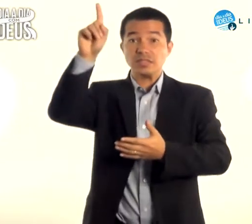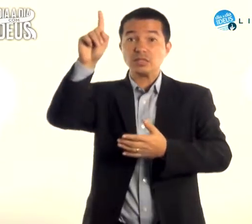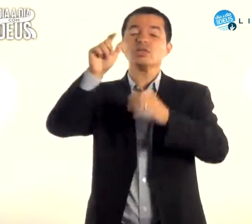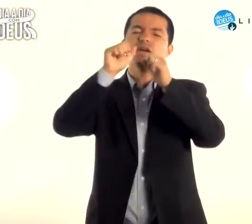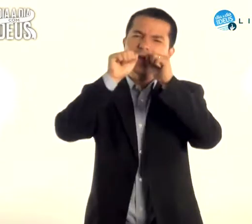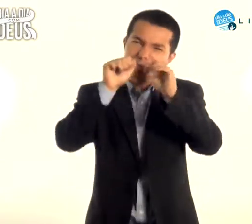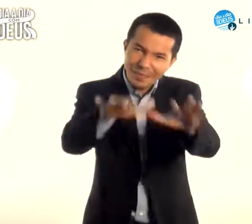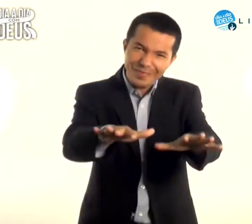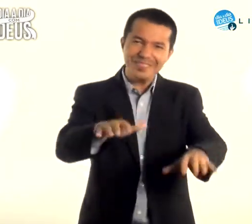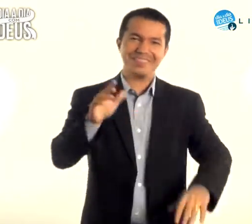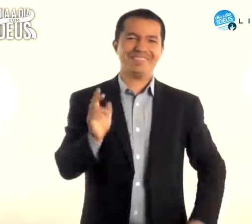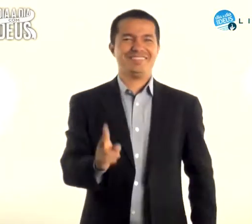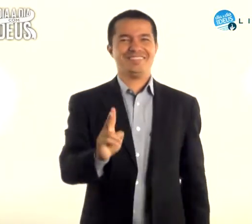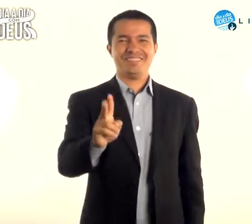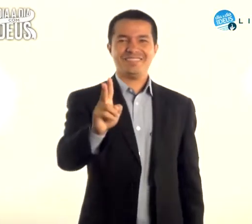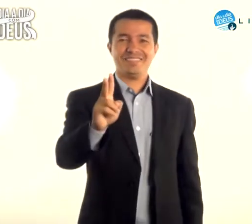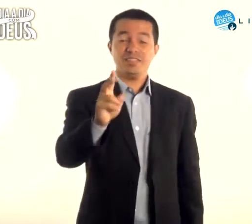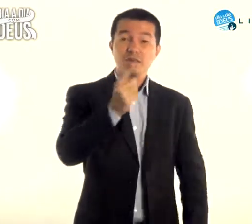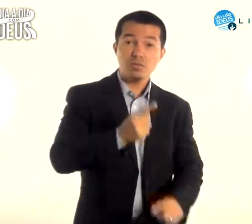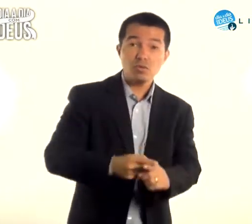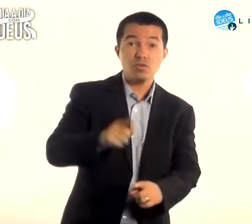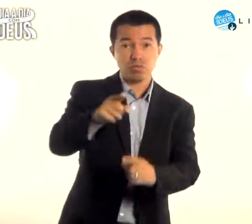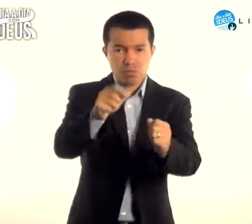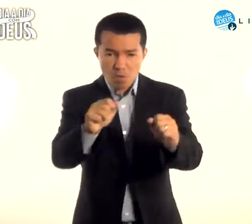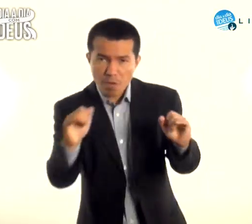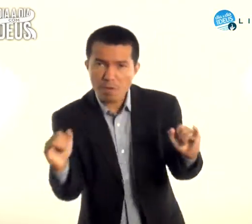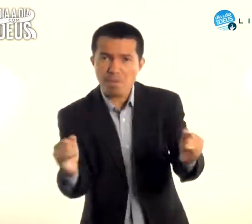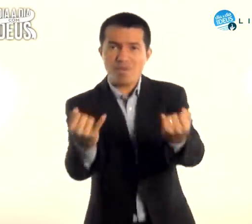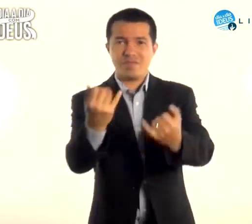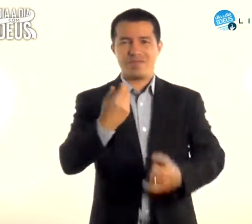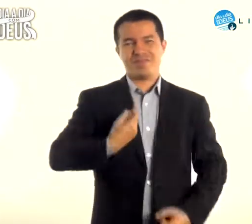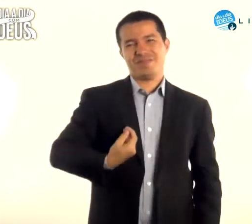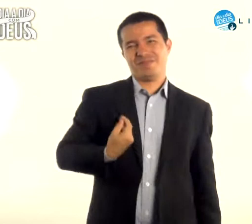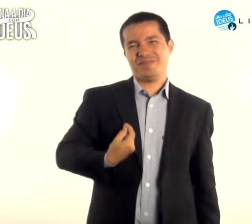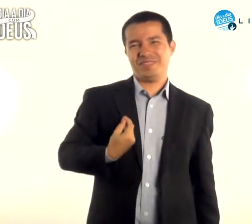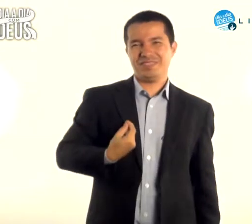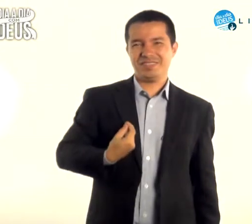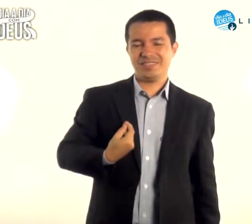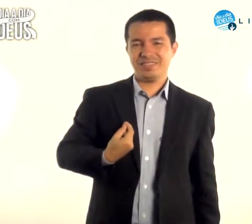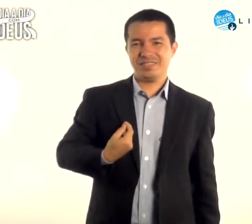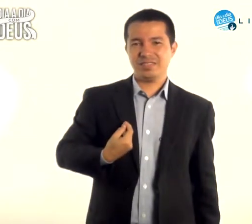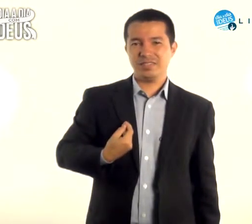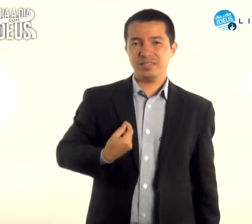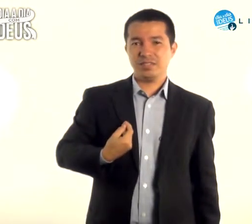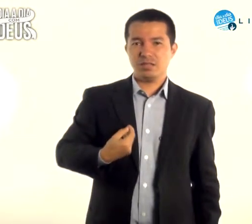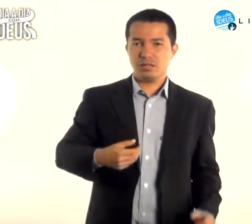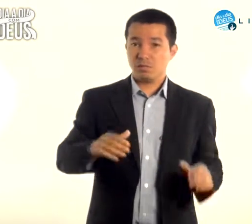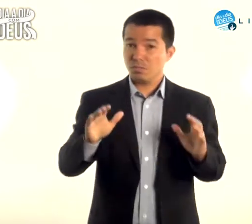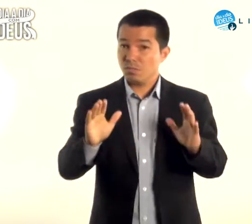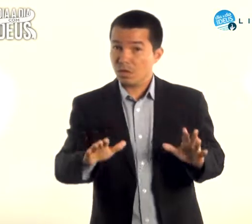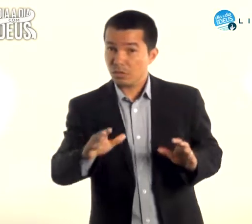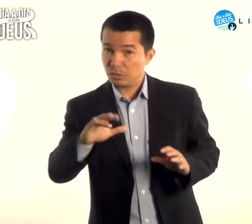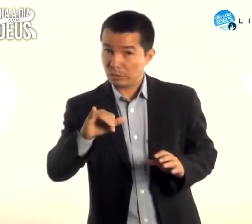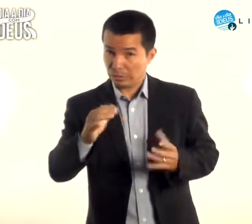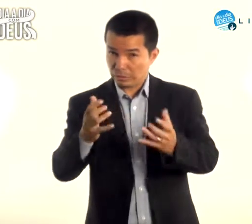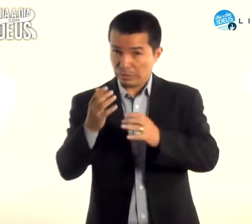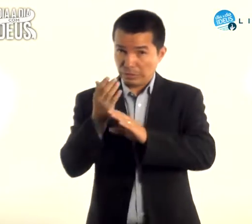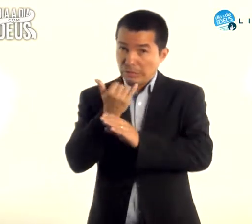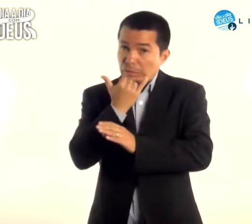vai te abençoar, você vai poder desfrutar da vida. Agora, se você quiser tentar desfrutar a vida sem